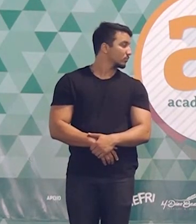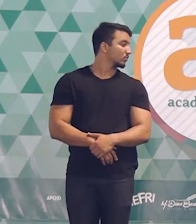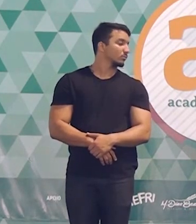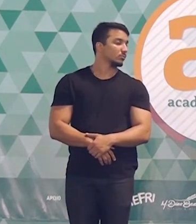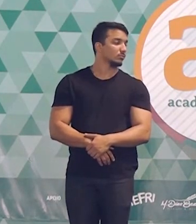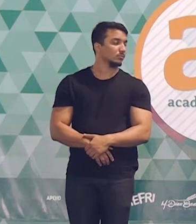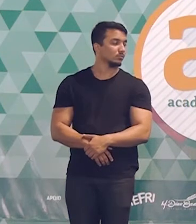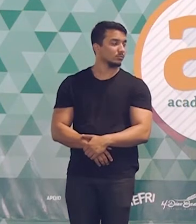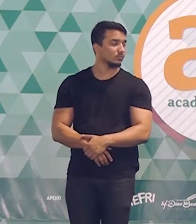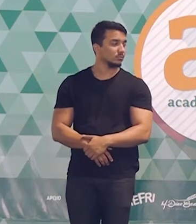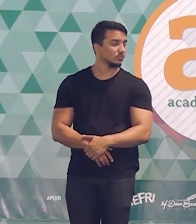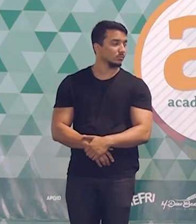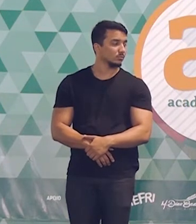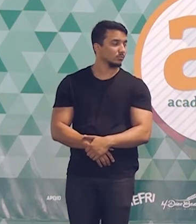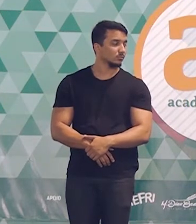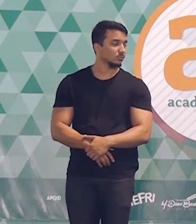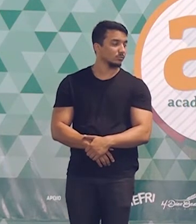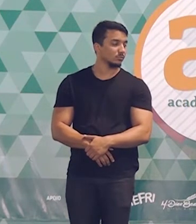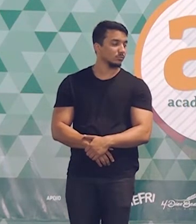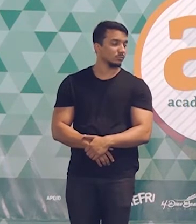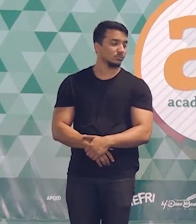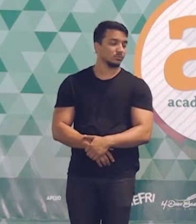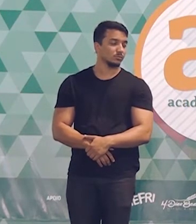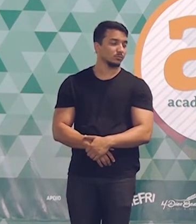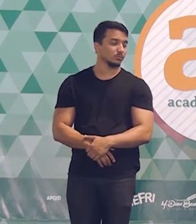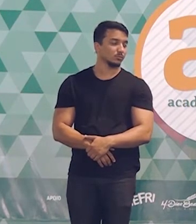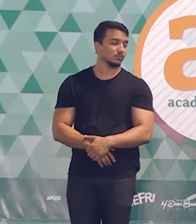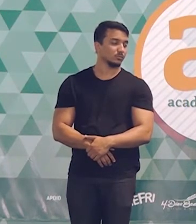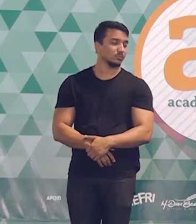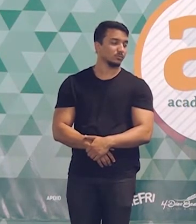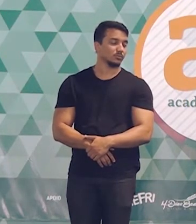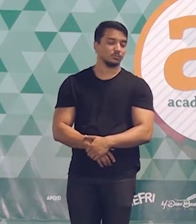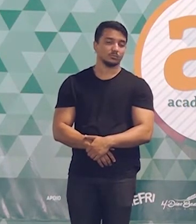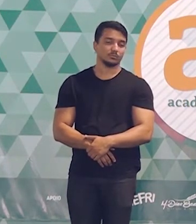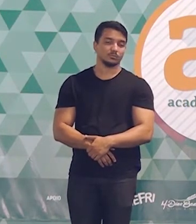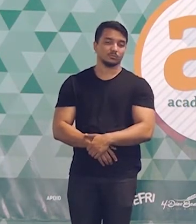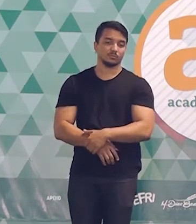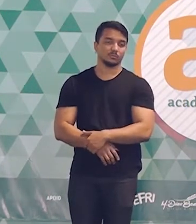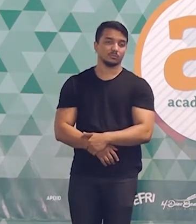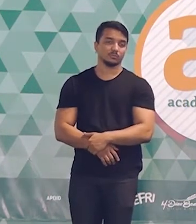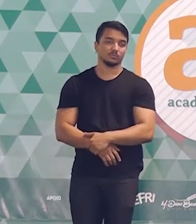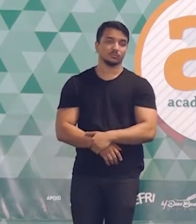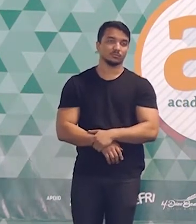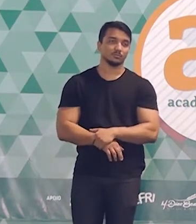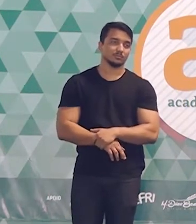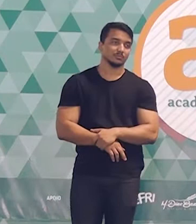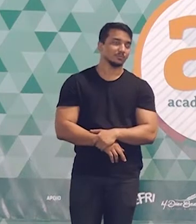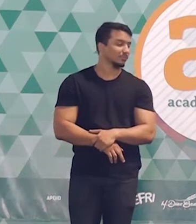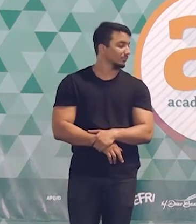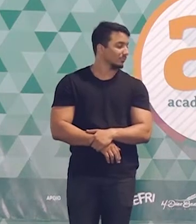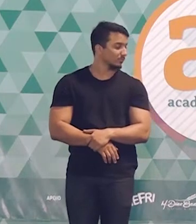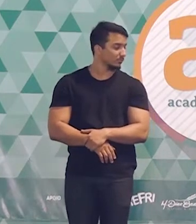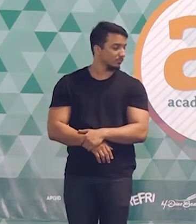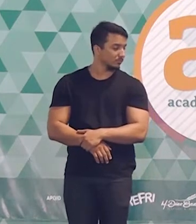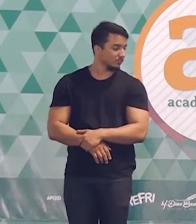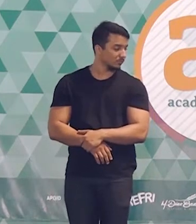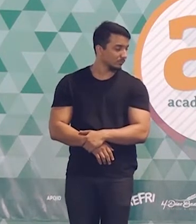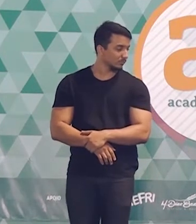Se está, ou eu estou fazendo o contrário, porque eu sou burro mesmo. Não está indo. Vê